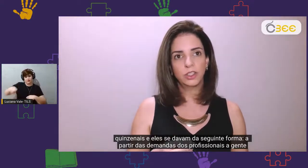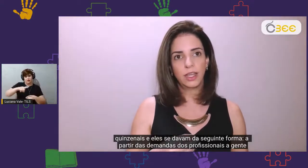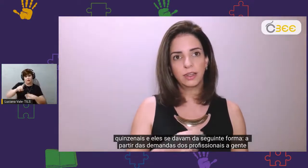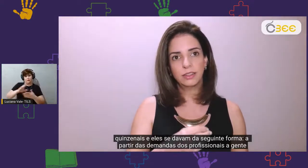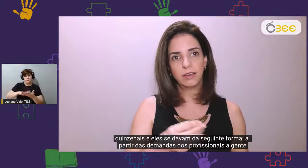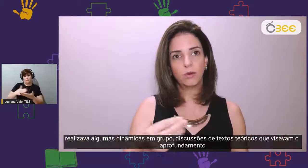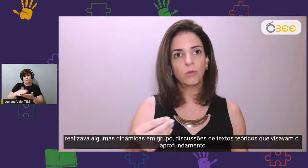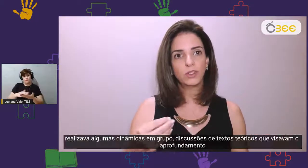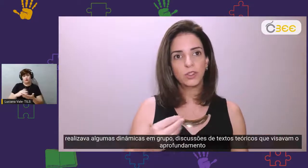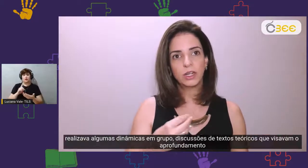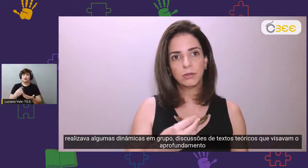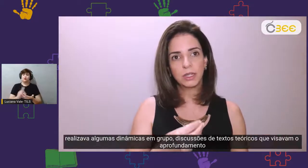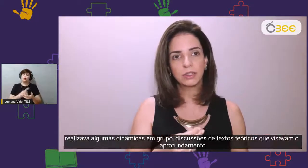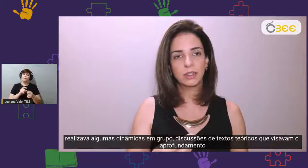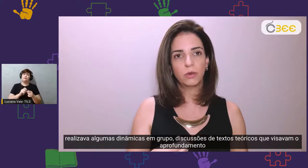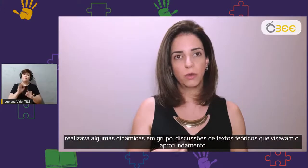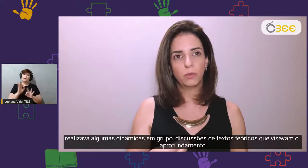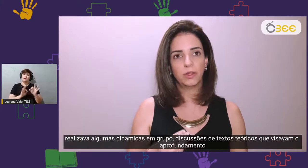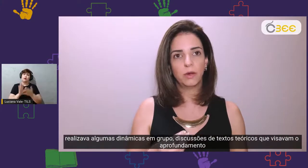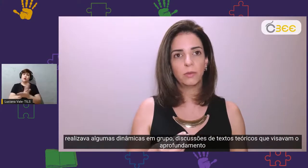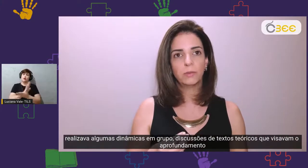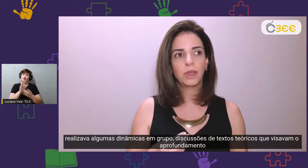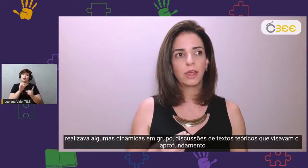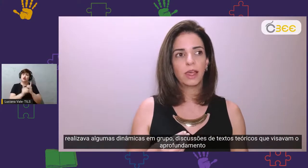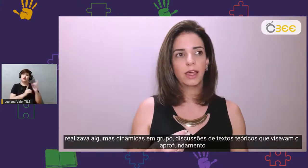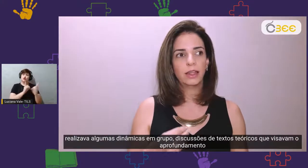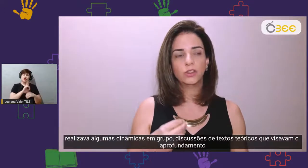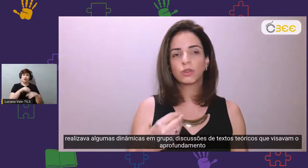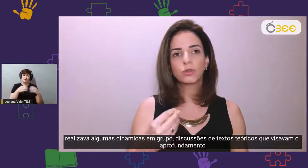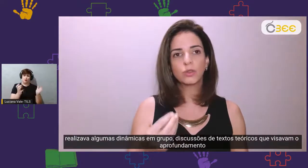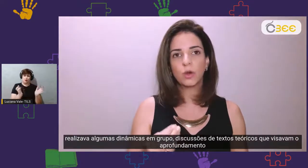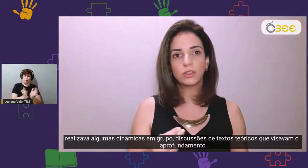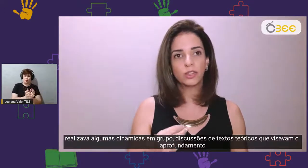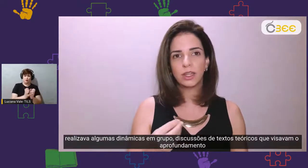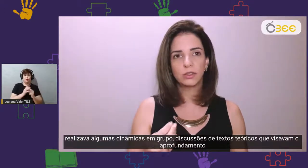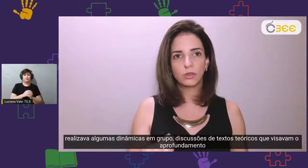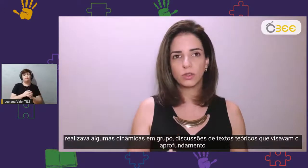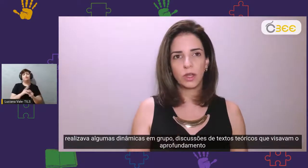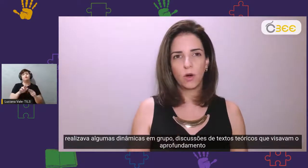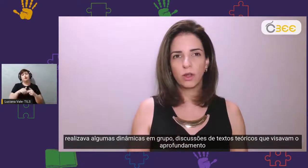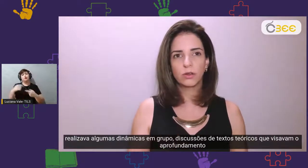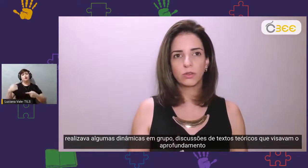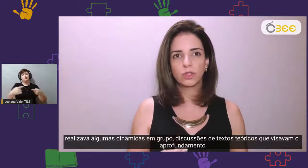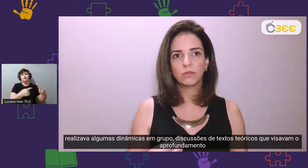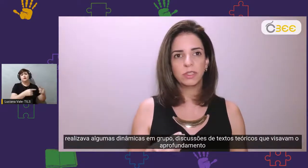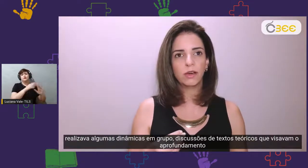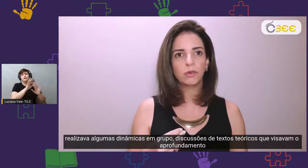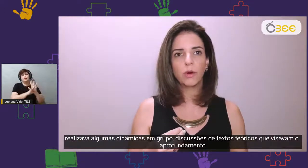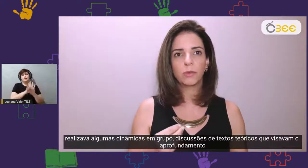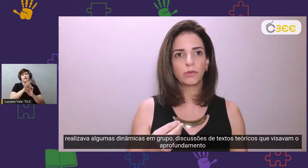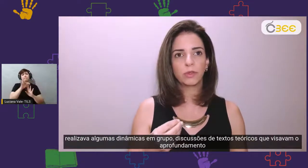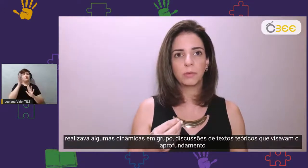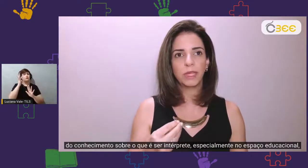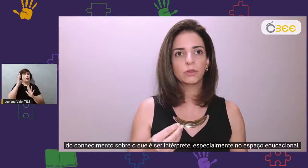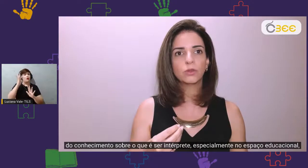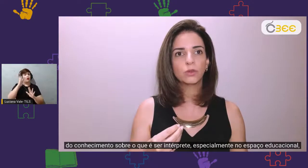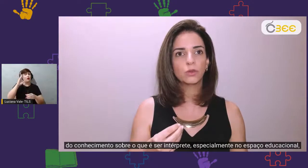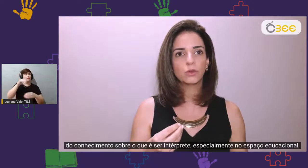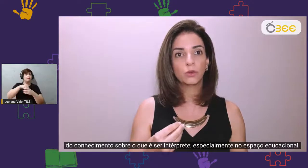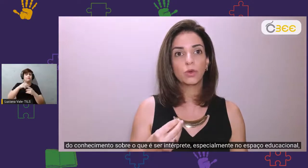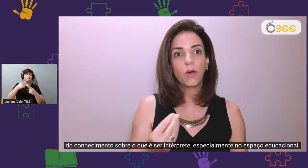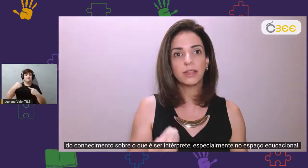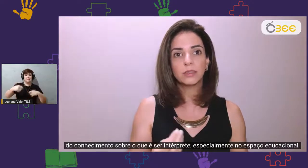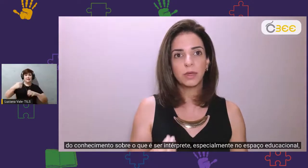a gente realizava algumas dinâmicas em grupo. Então, discussões de textos teóricos que visavam o